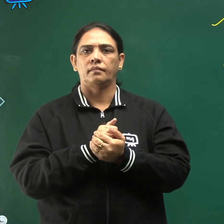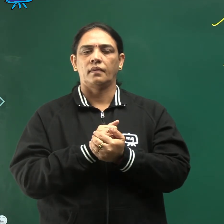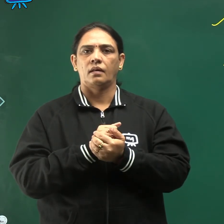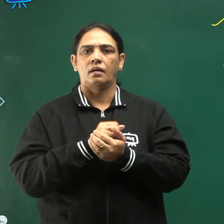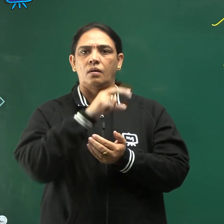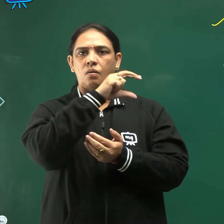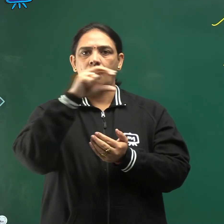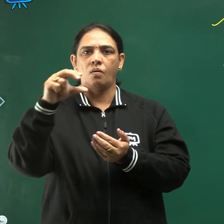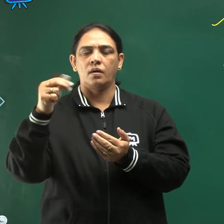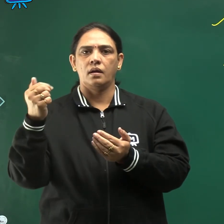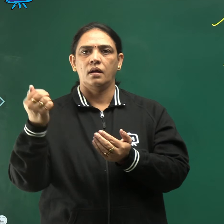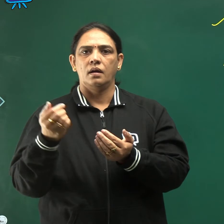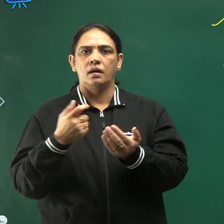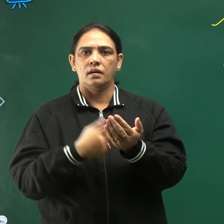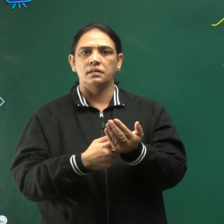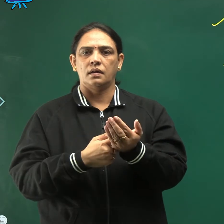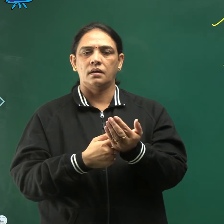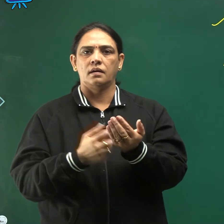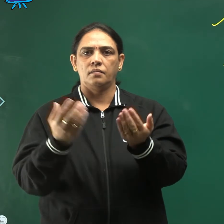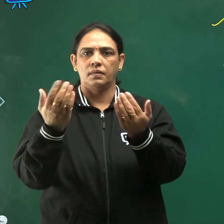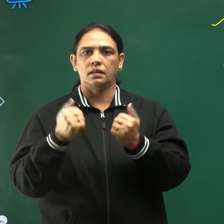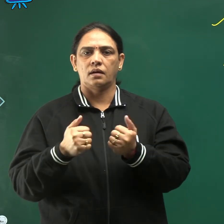और भागफल 2